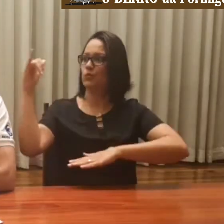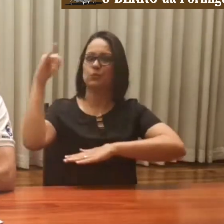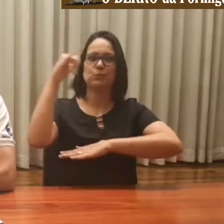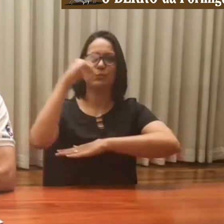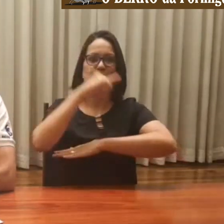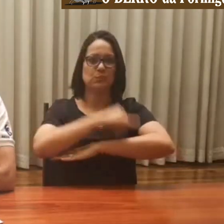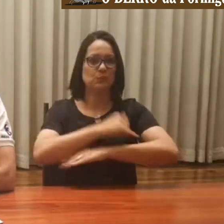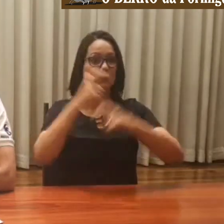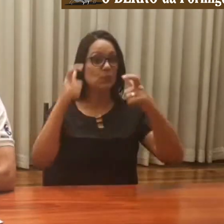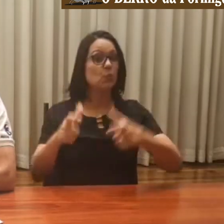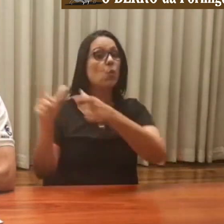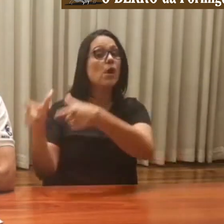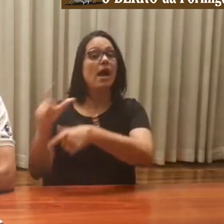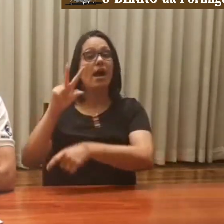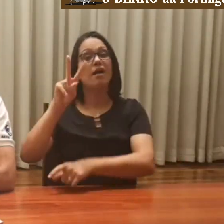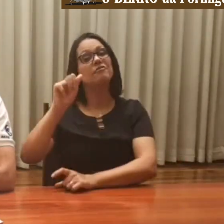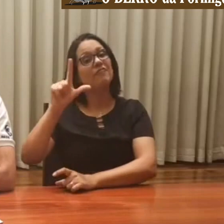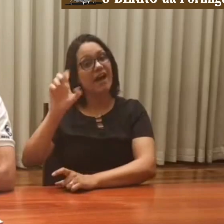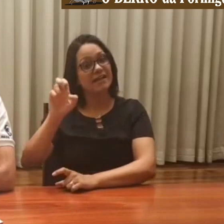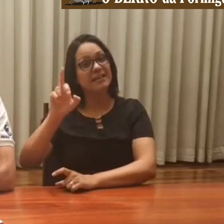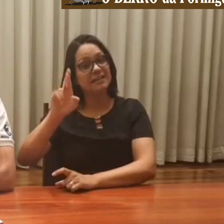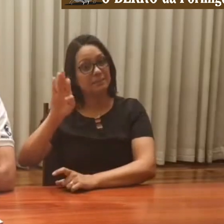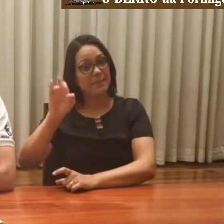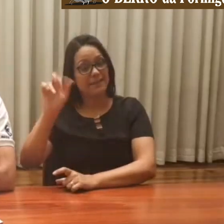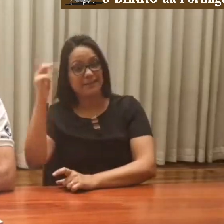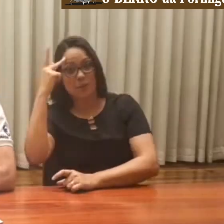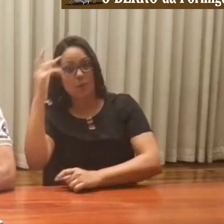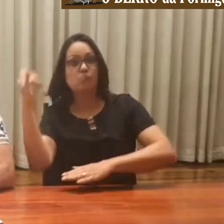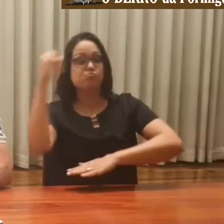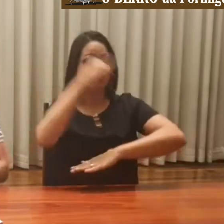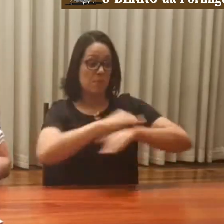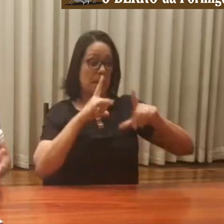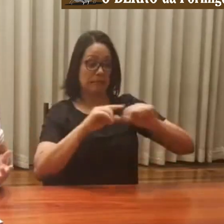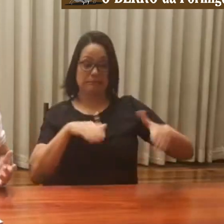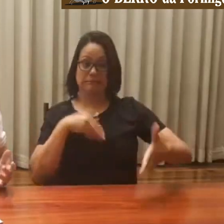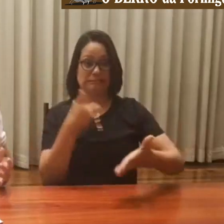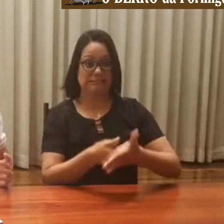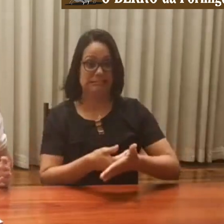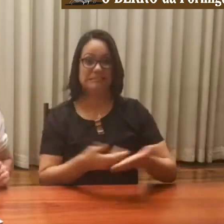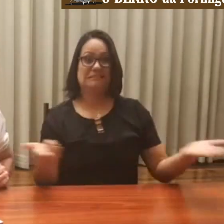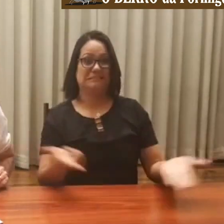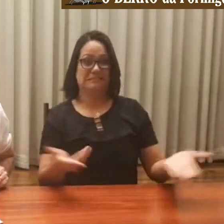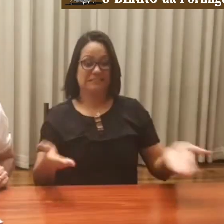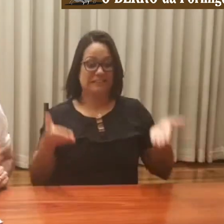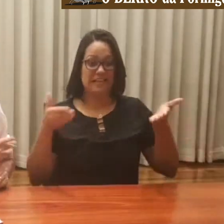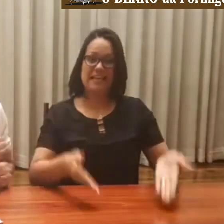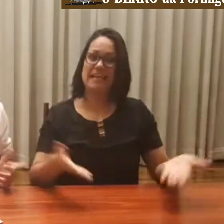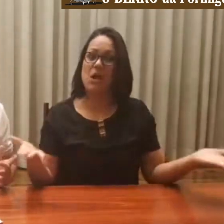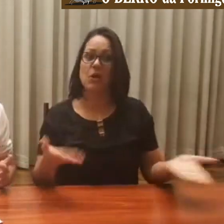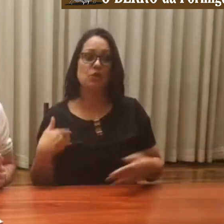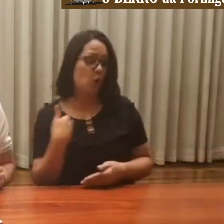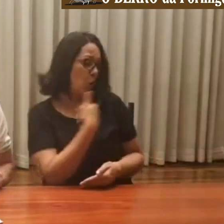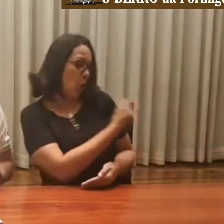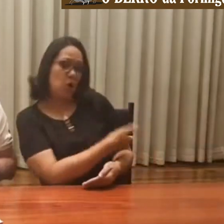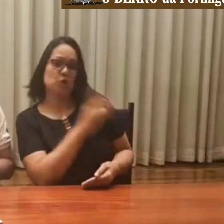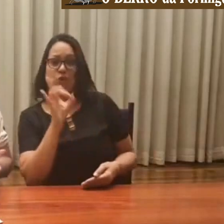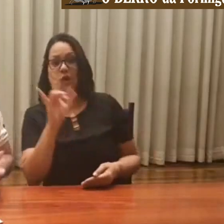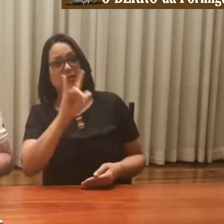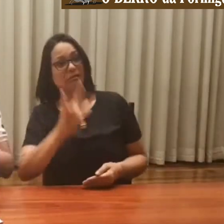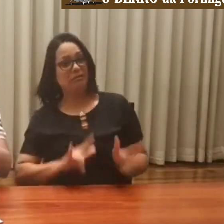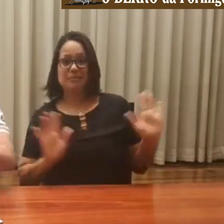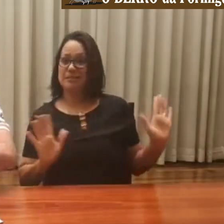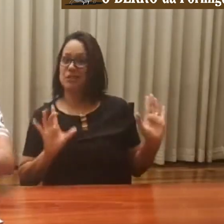do Vado Ribeira, São Paulo. Pousamos em Brasília, chegamos em cima da hora aqui. Consequência, só estou com a Elisângela do meu lado. Não tem